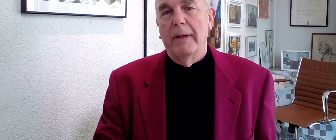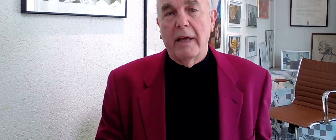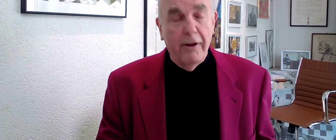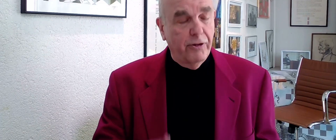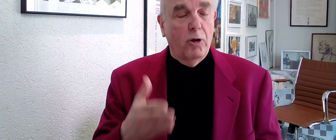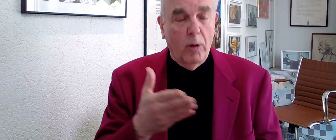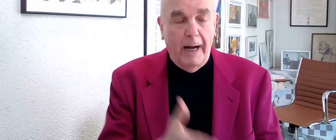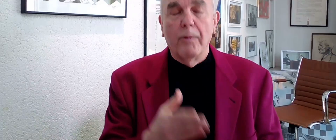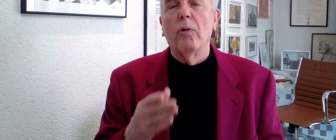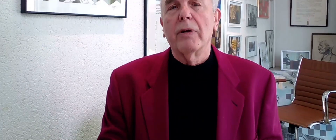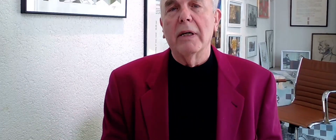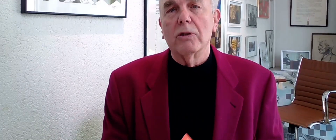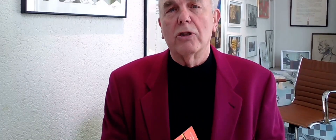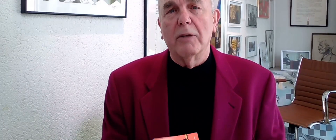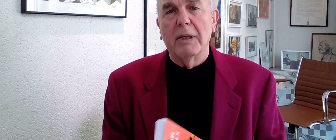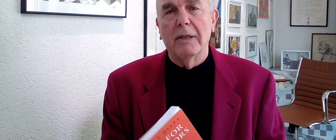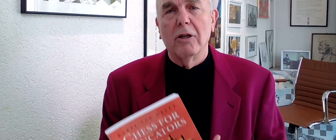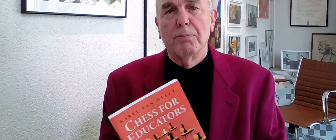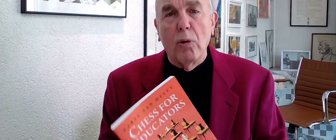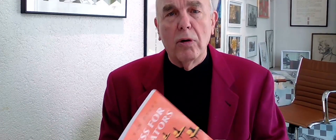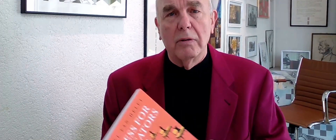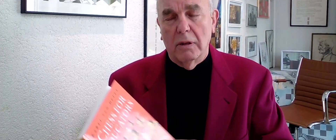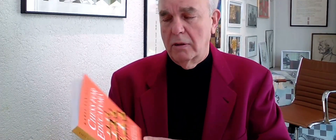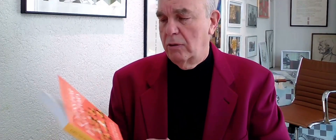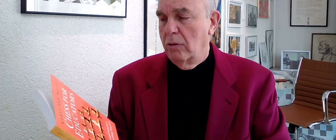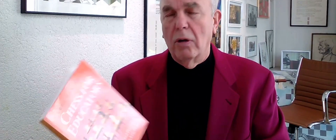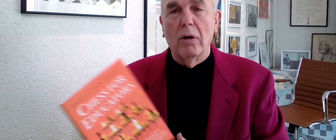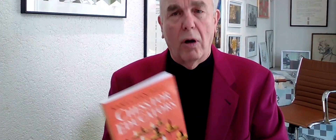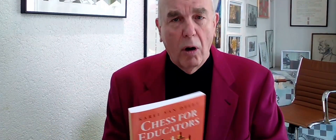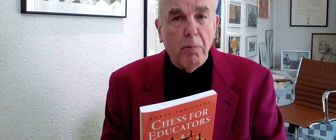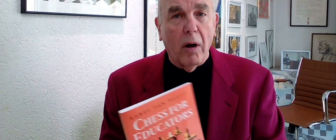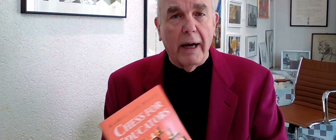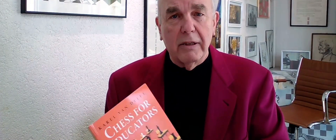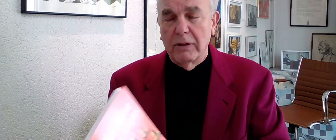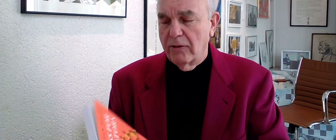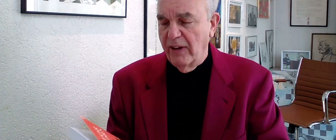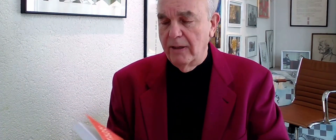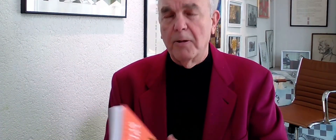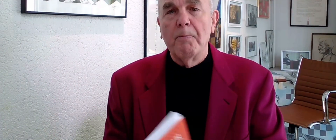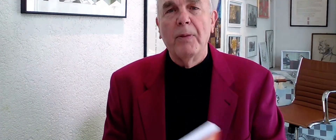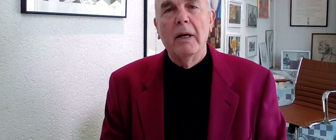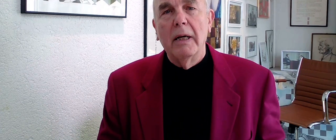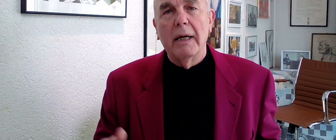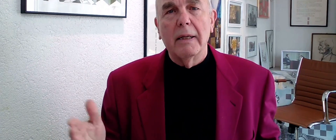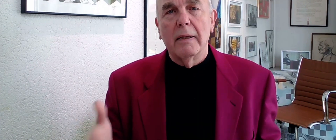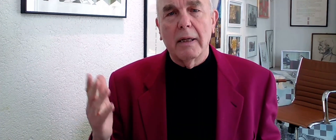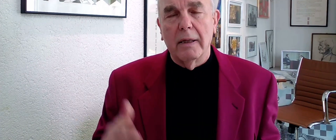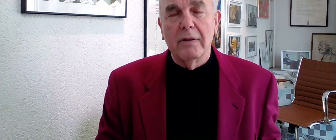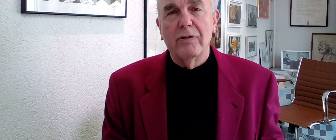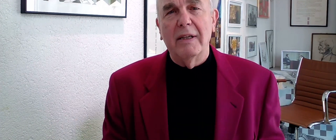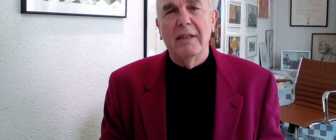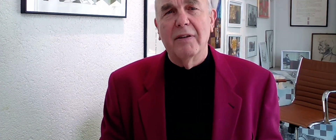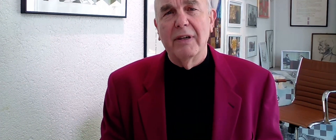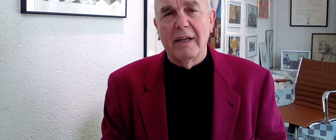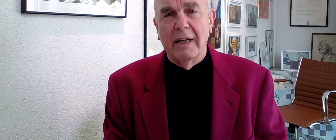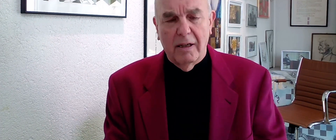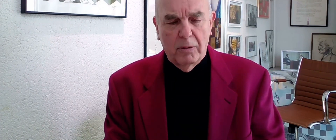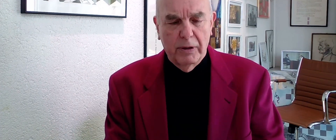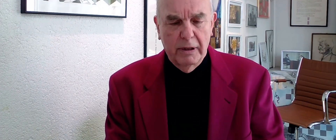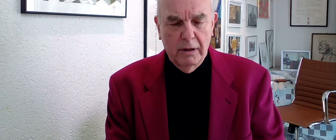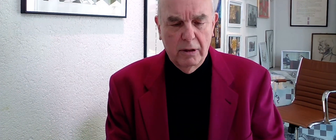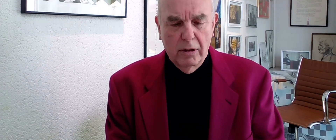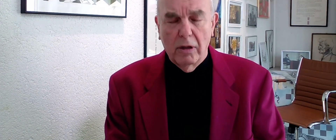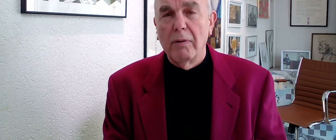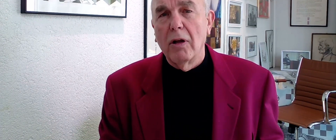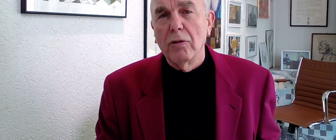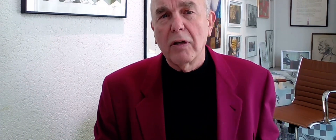En geef dan ook aan of u geïnteresseerd bent in dat boek. Dat is natuurlijk ook belangrijk dat we dat weten. En dan gaat Danny daar weer een hele